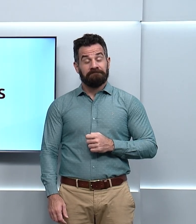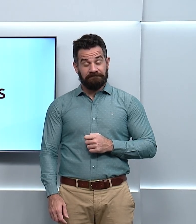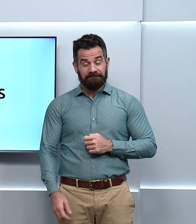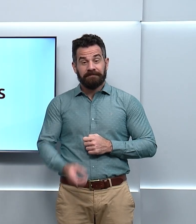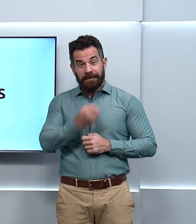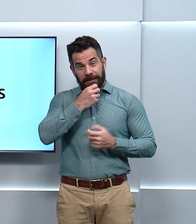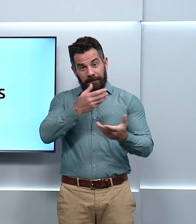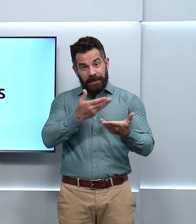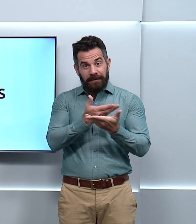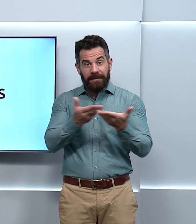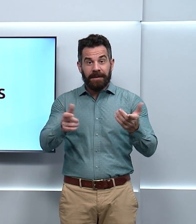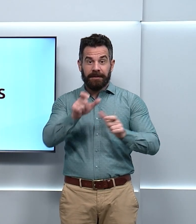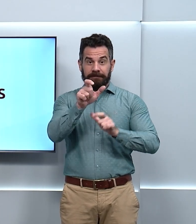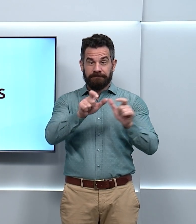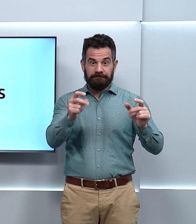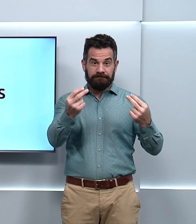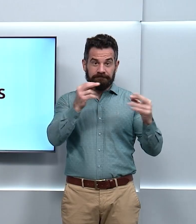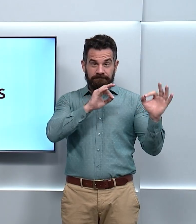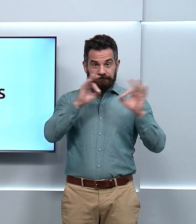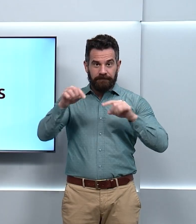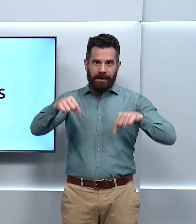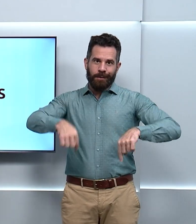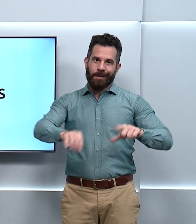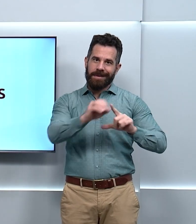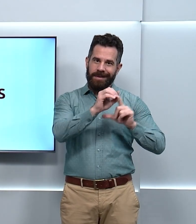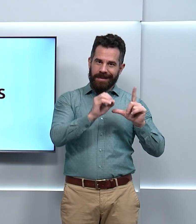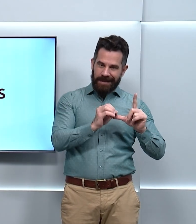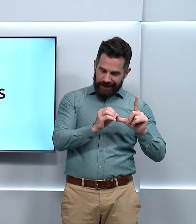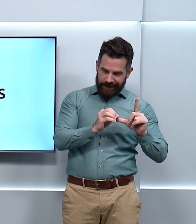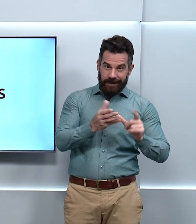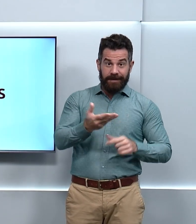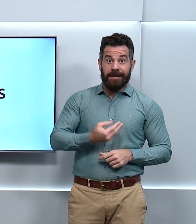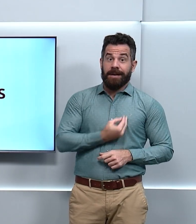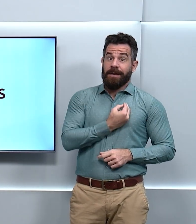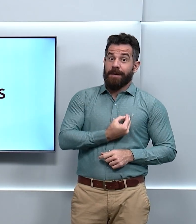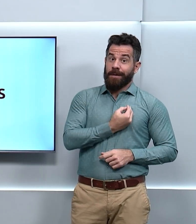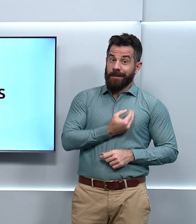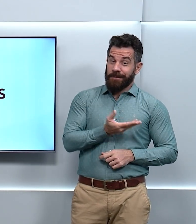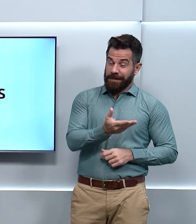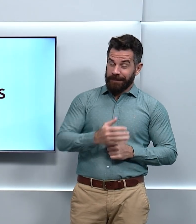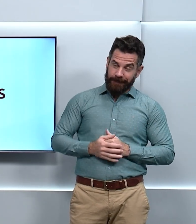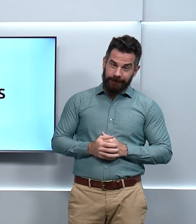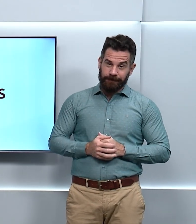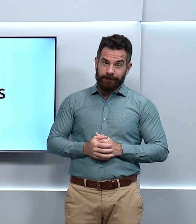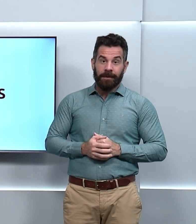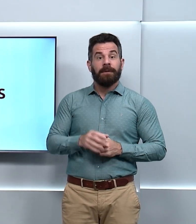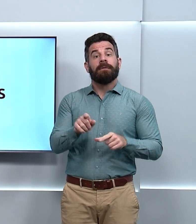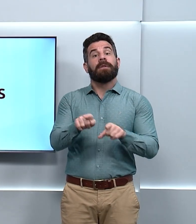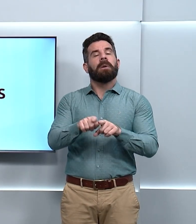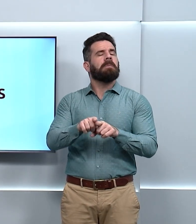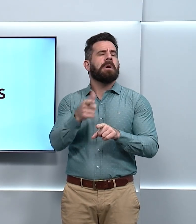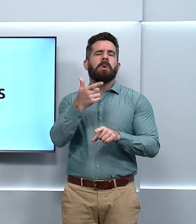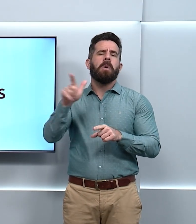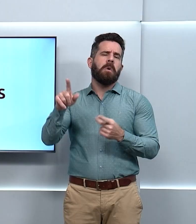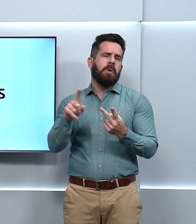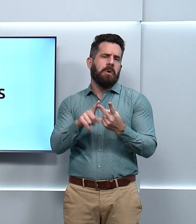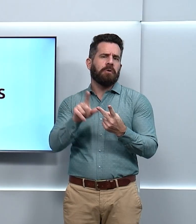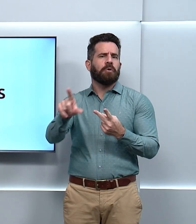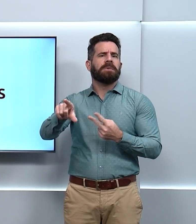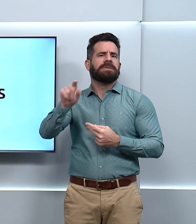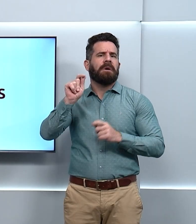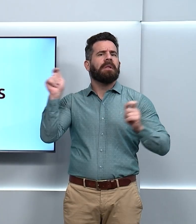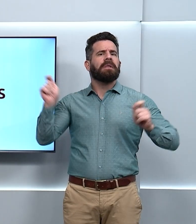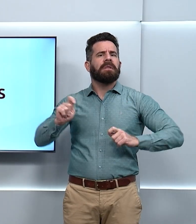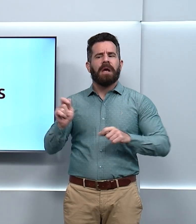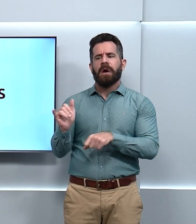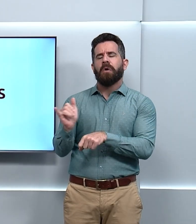Seja bem-vinda e bem-vindo, você que nos acompanha ao vivo pela TV UFG, ou então para você que nos assiste em